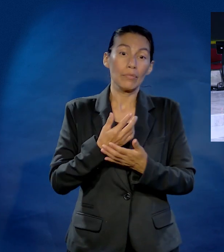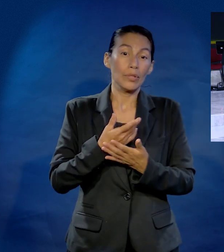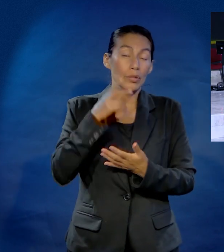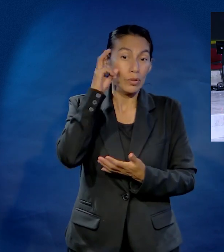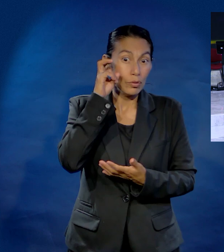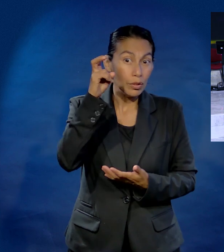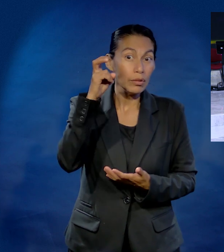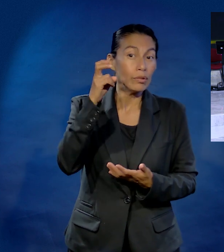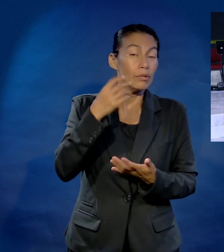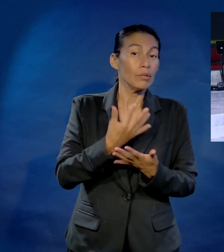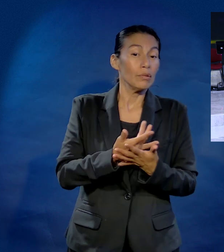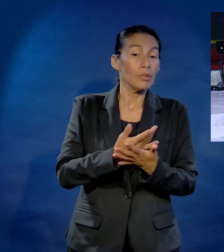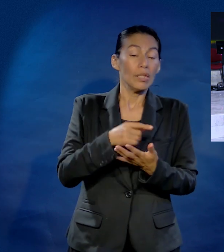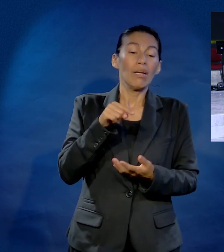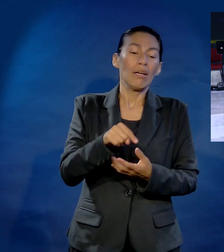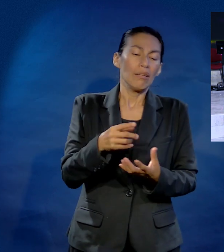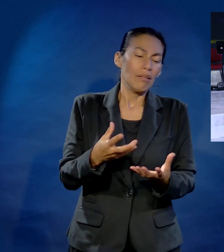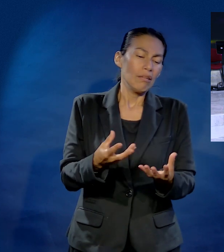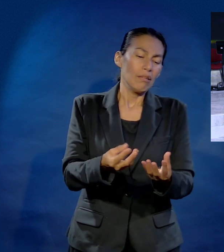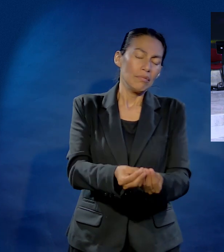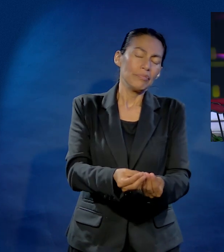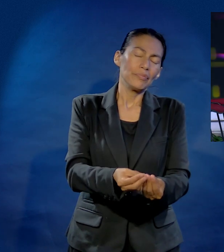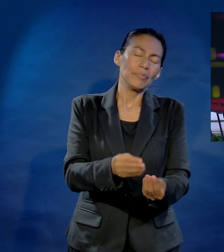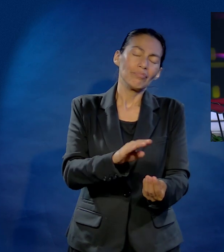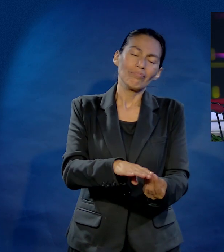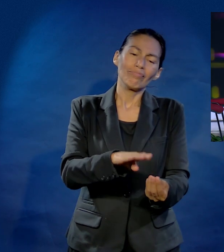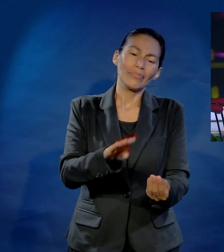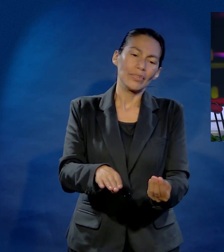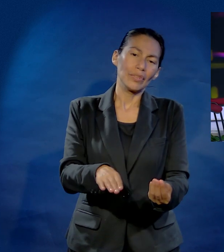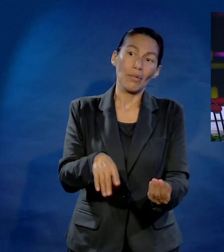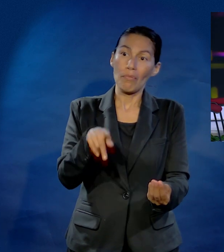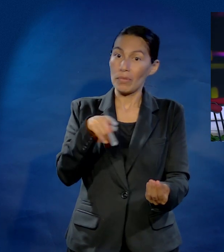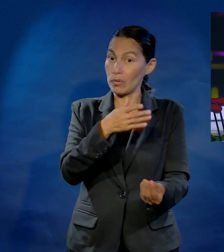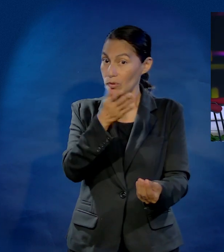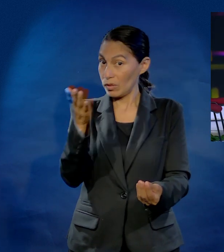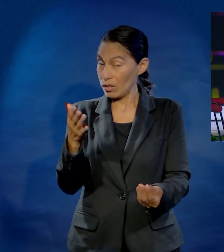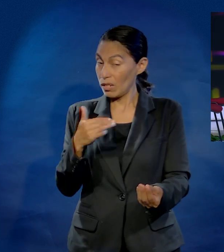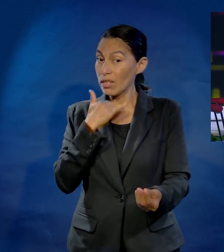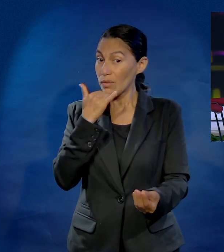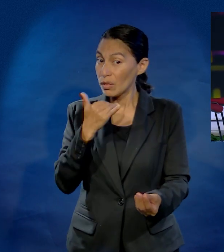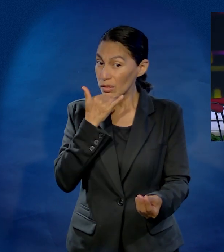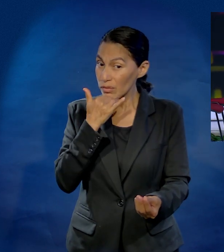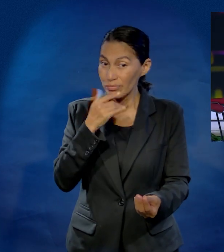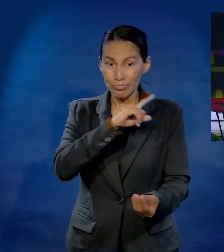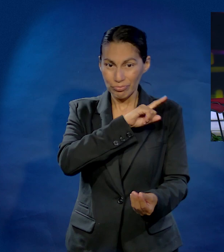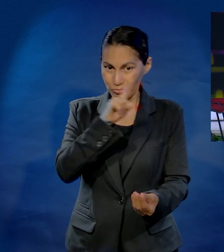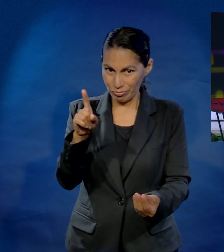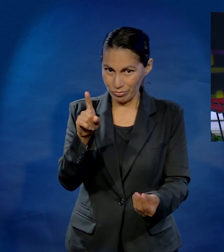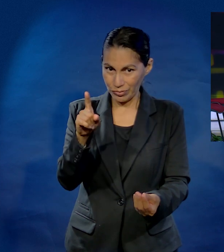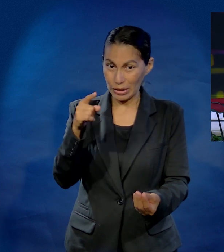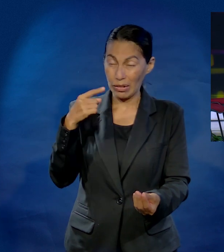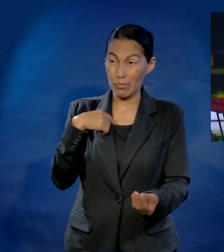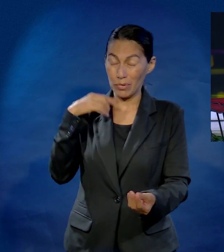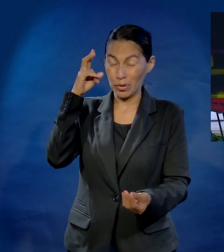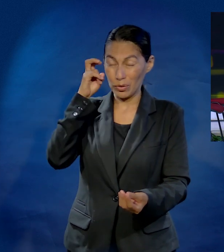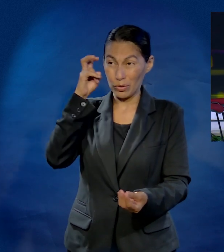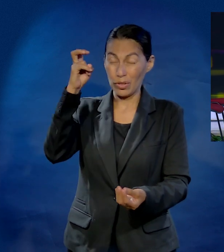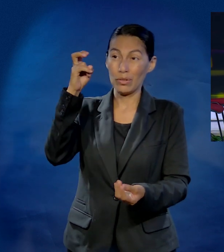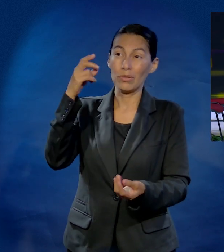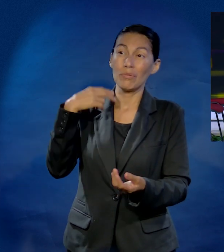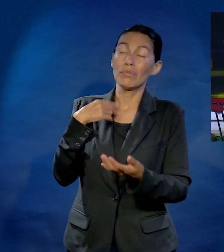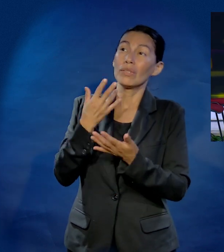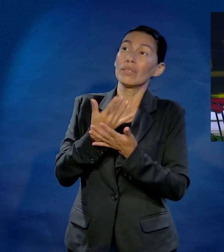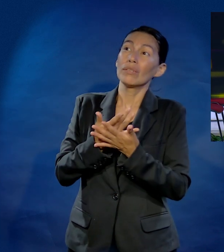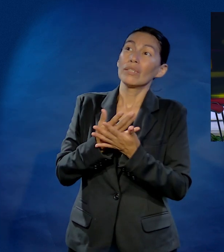por acompañarme en este momento oscuro de mi vida. En este ataúd está el hombre que me ha acompañado los últimos años de mi vida.